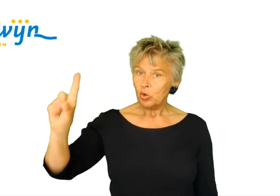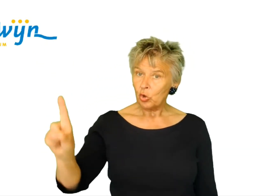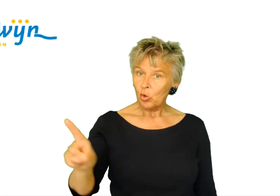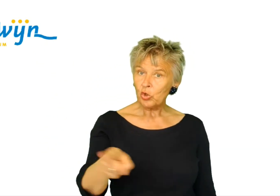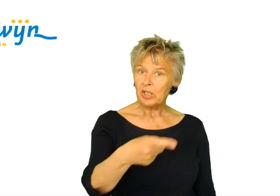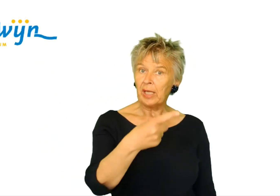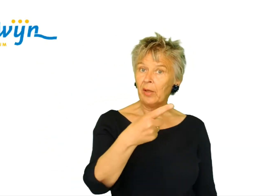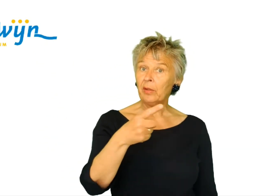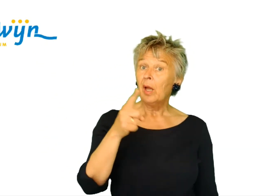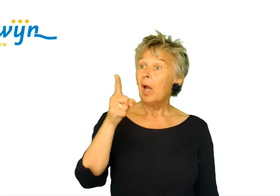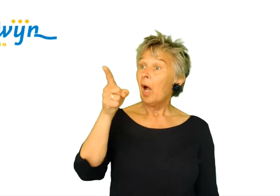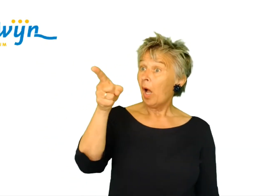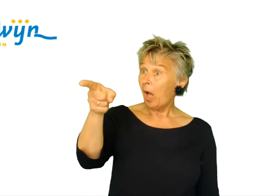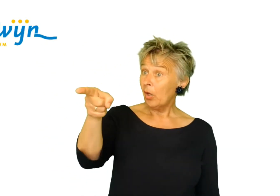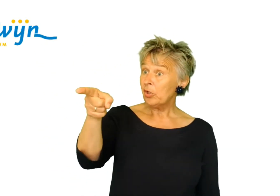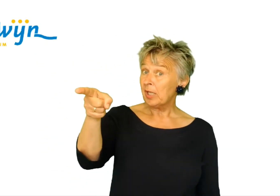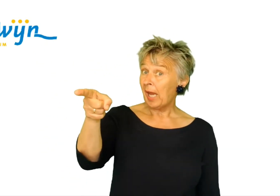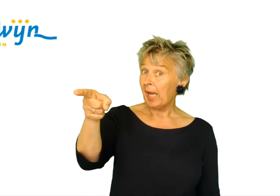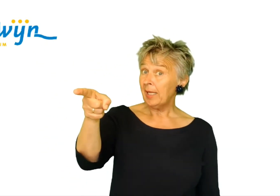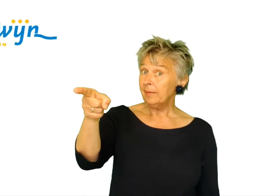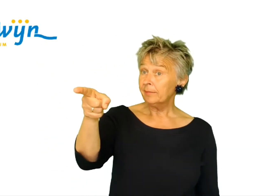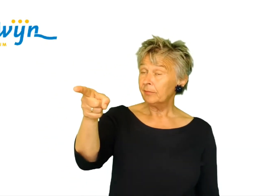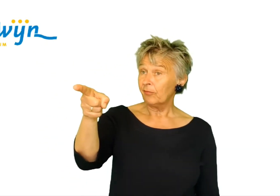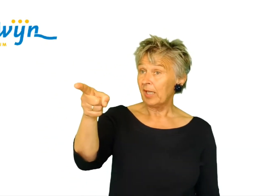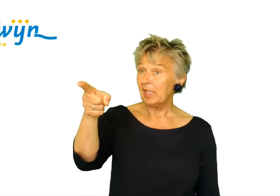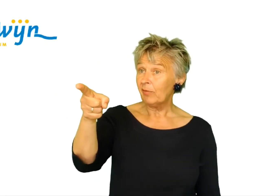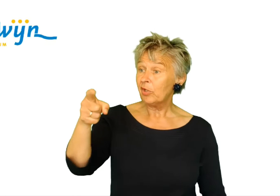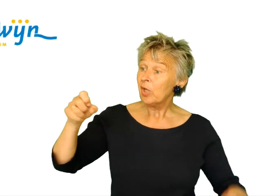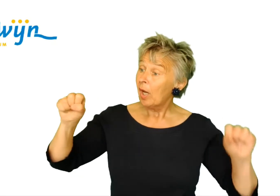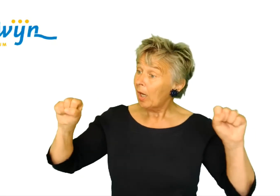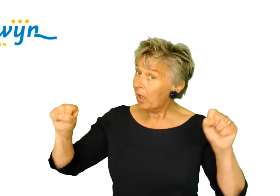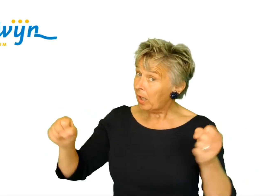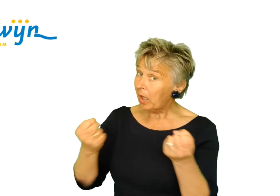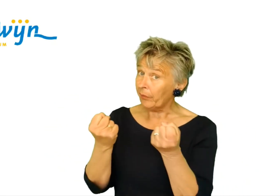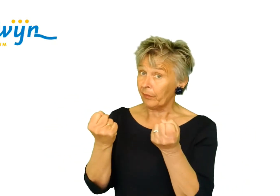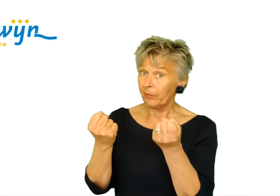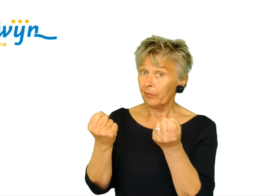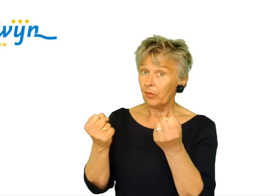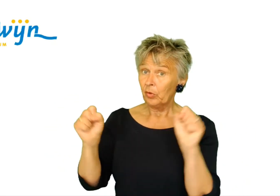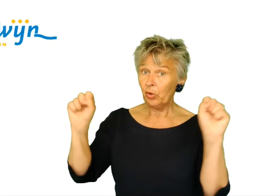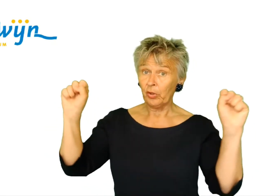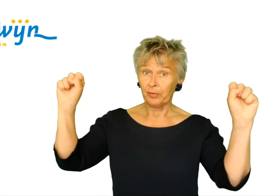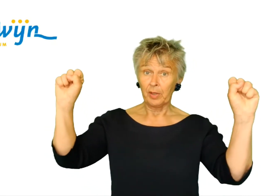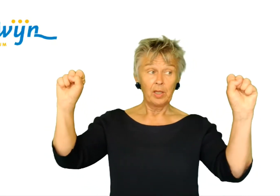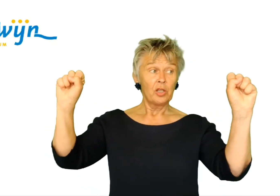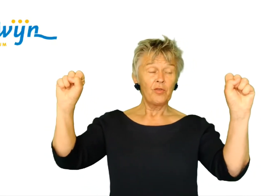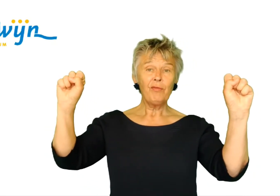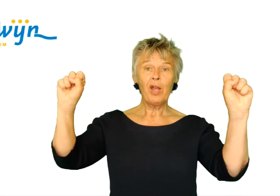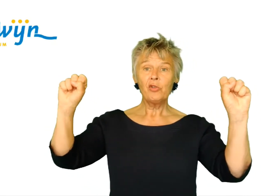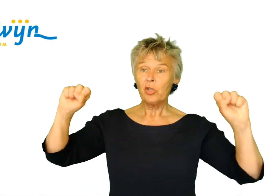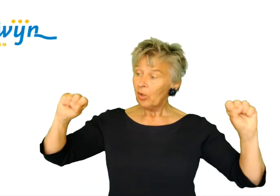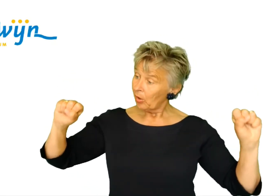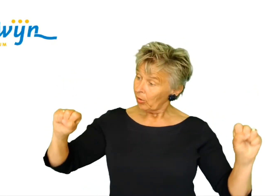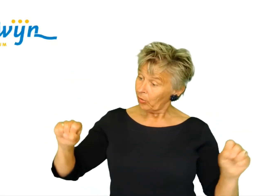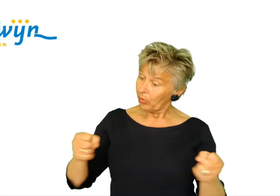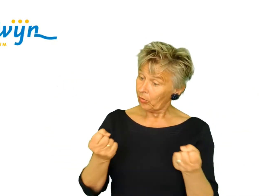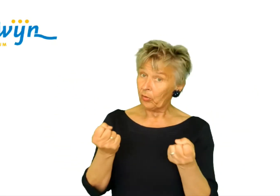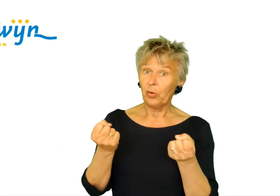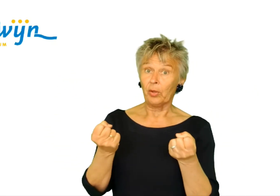zo snel als jij, wijs je eventjes, kan. Kunnen. Twee vuisten. Kunnen.